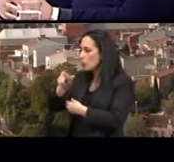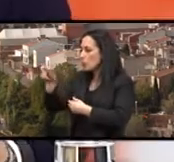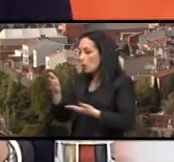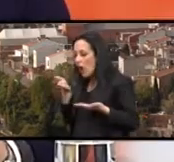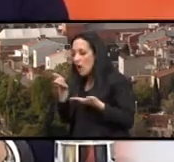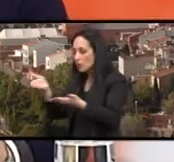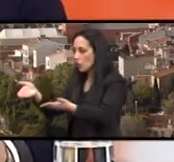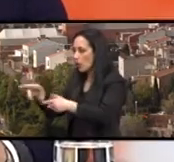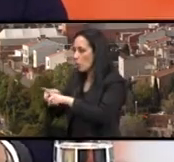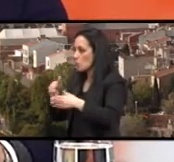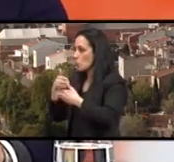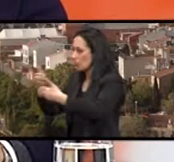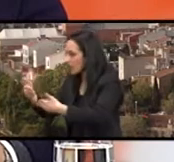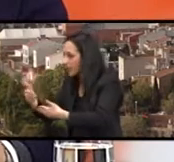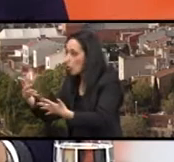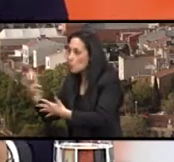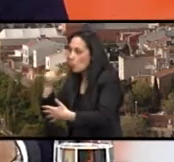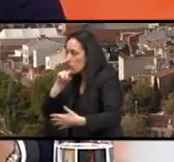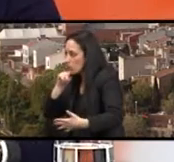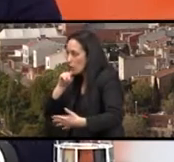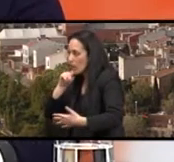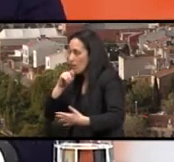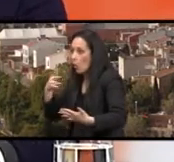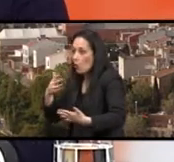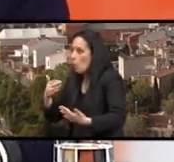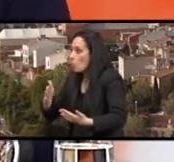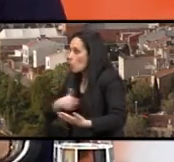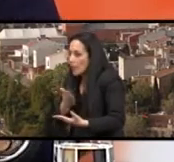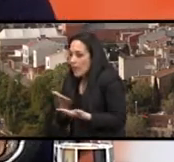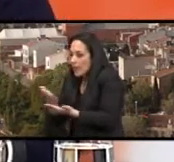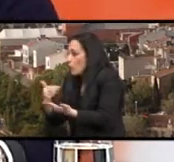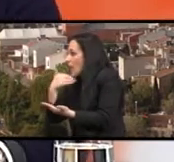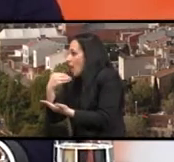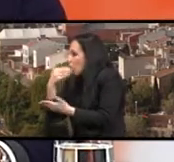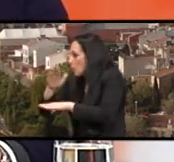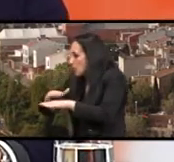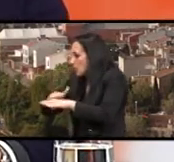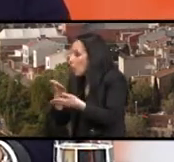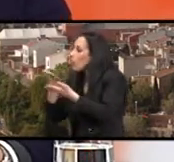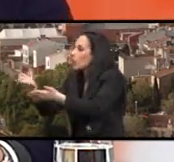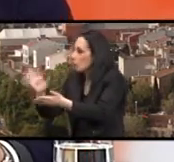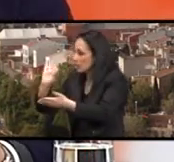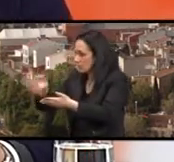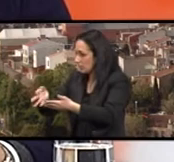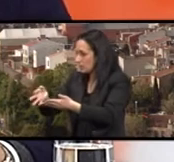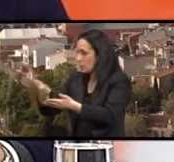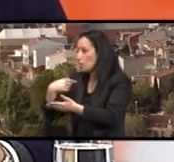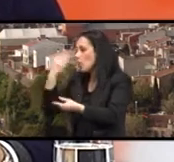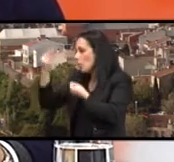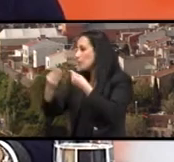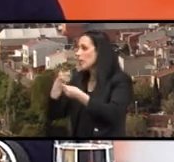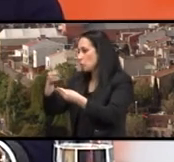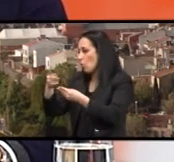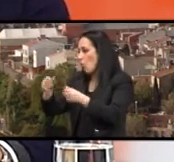ells, amb la seva persona, amb el que poden. I això s'ha de valorar sempre. Crec que per aquí sempre avançarem molt